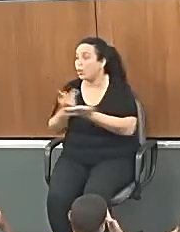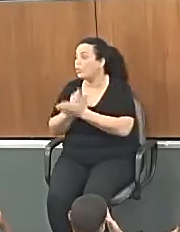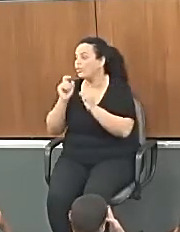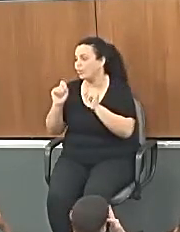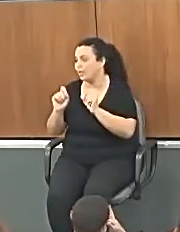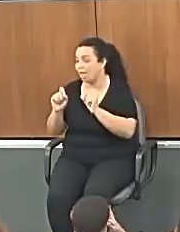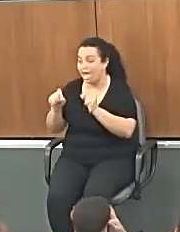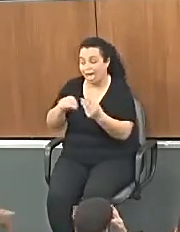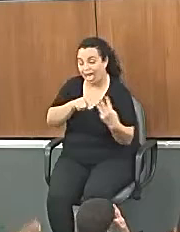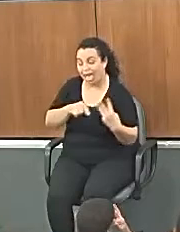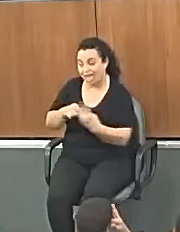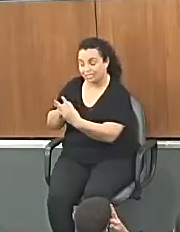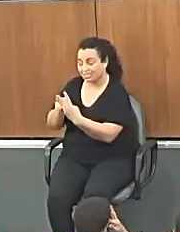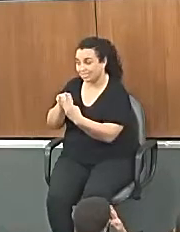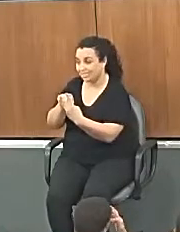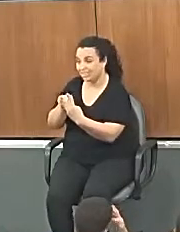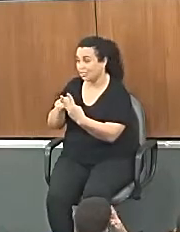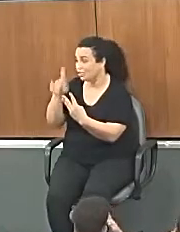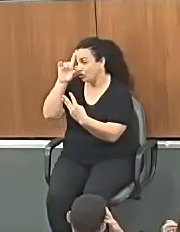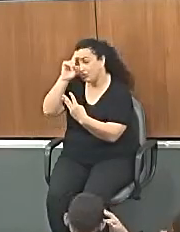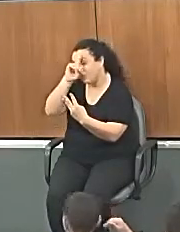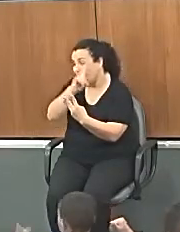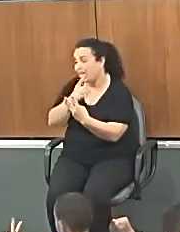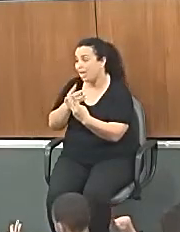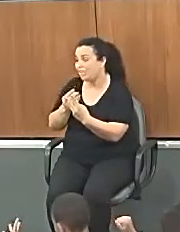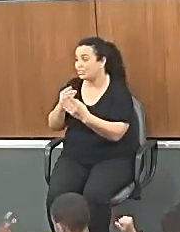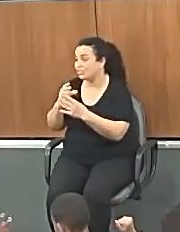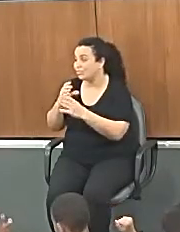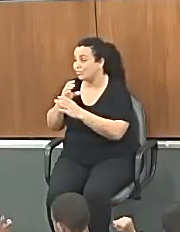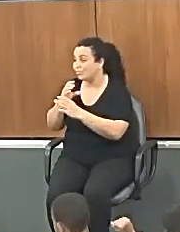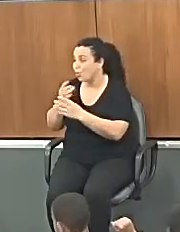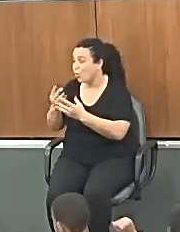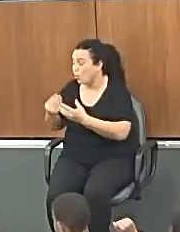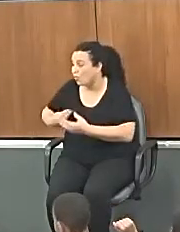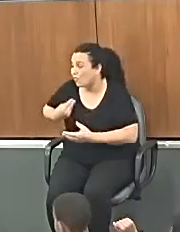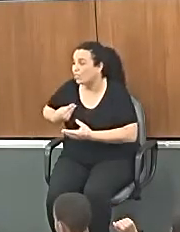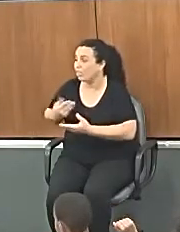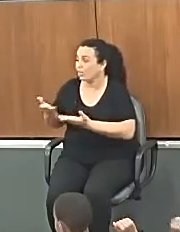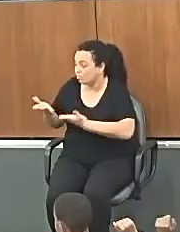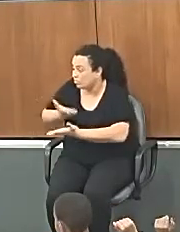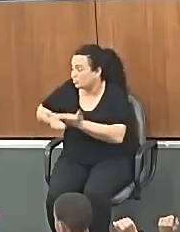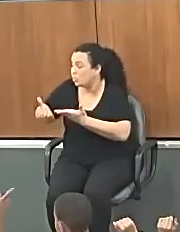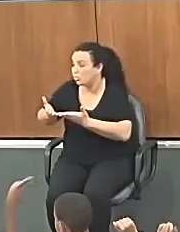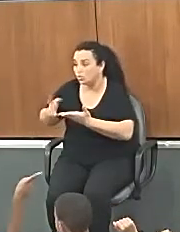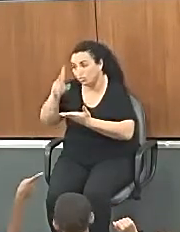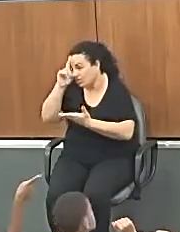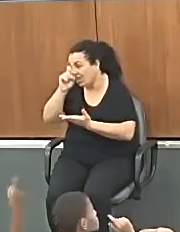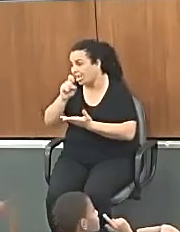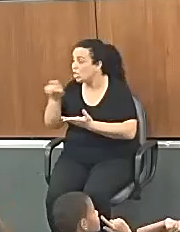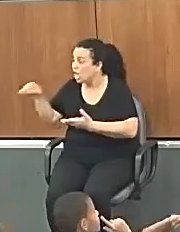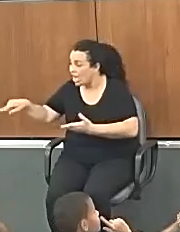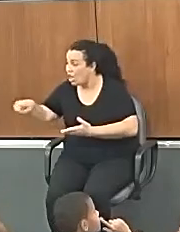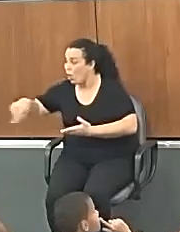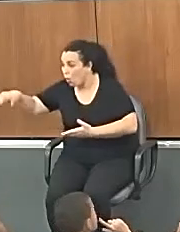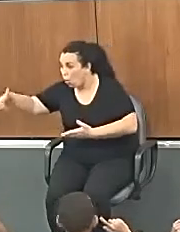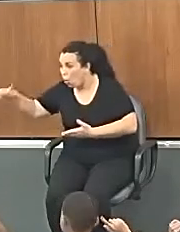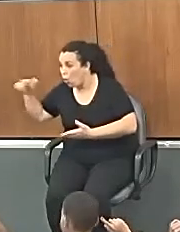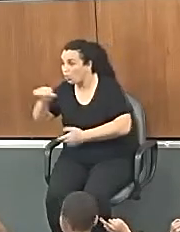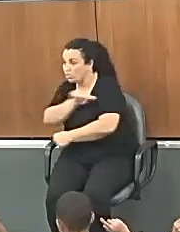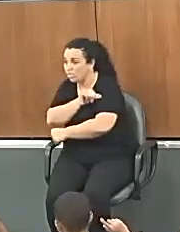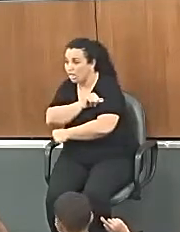não entendiam então é de suma importância que as escolas estejam pessoas qualificadas